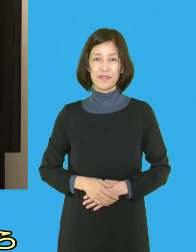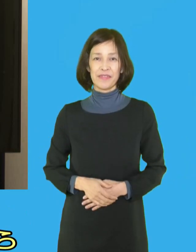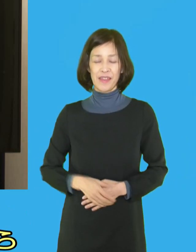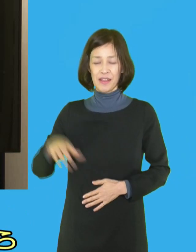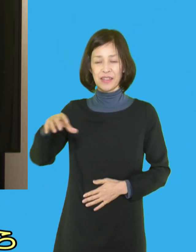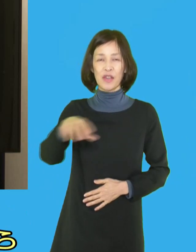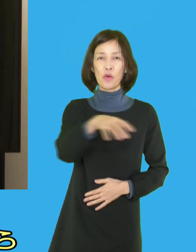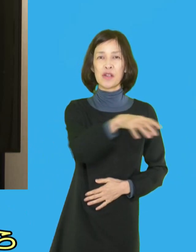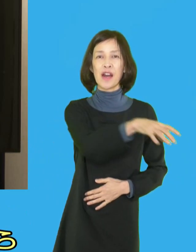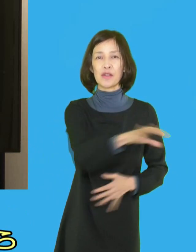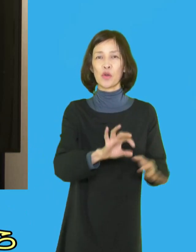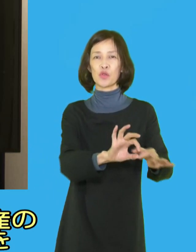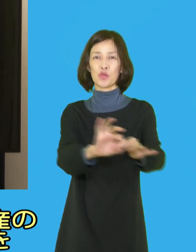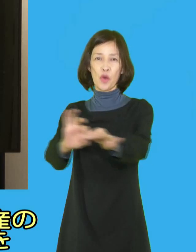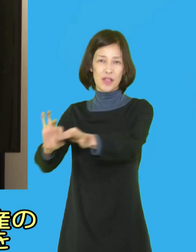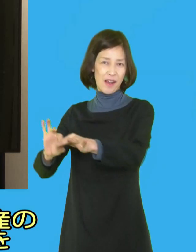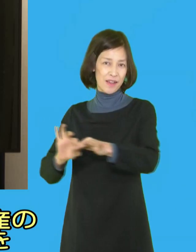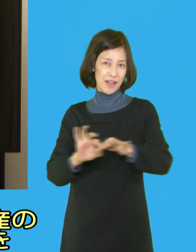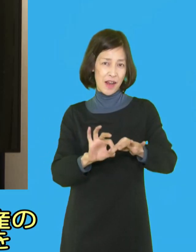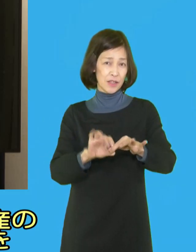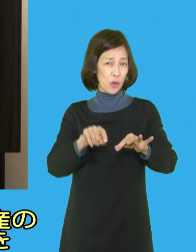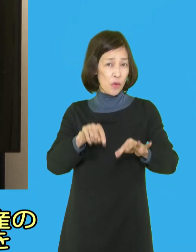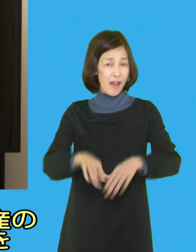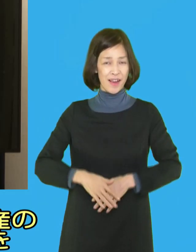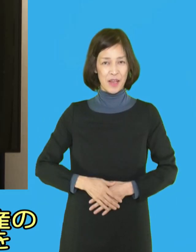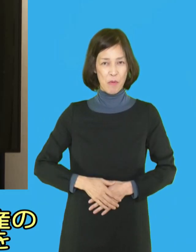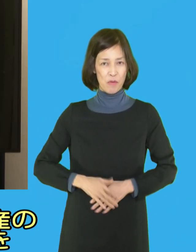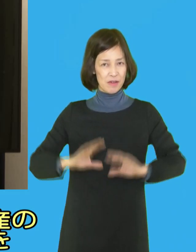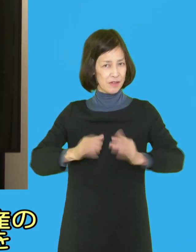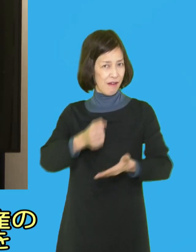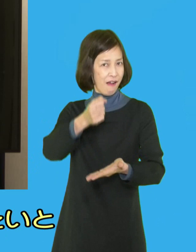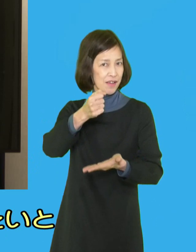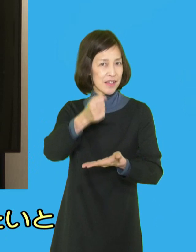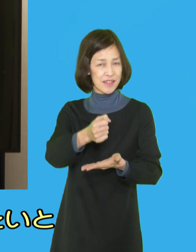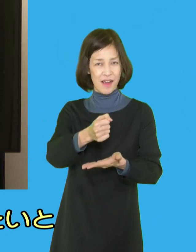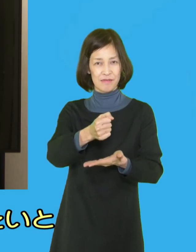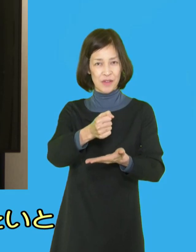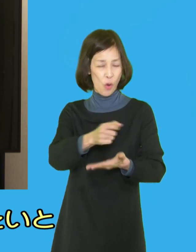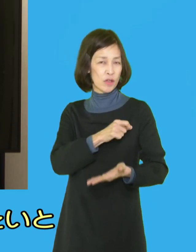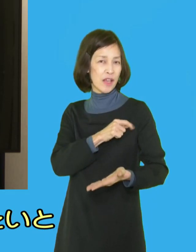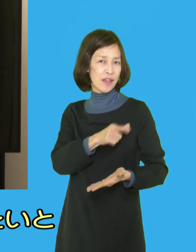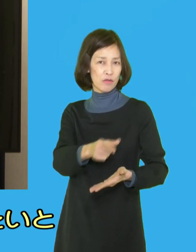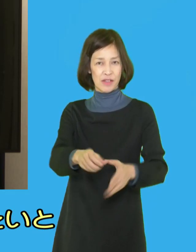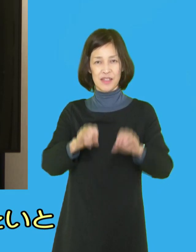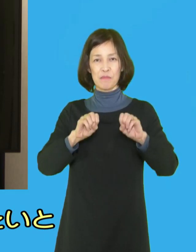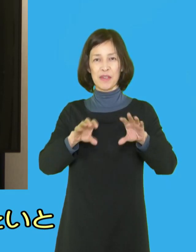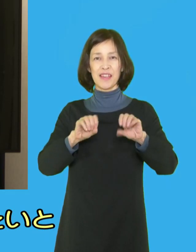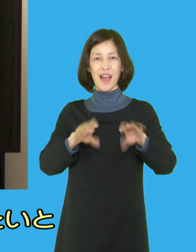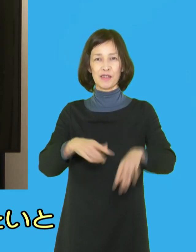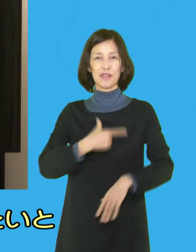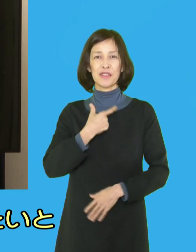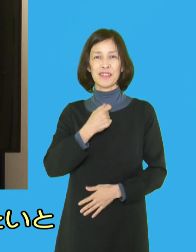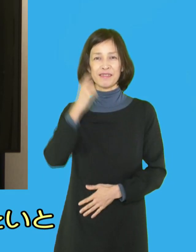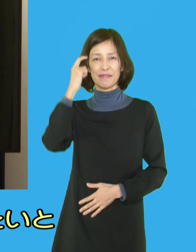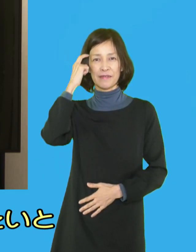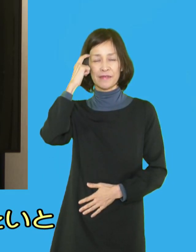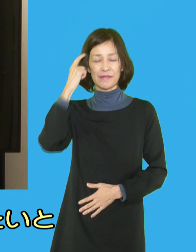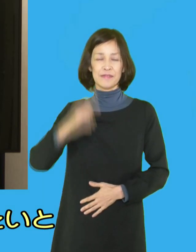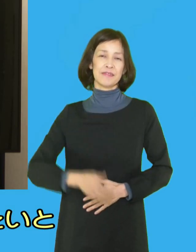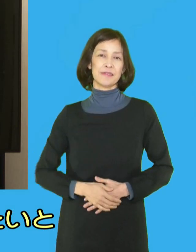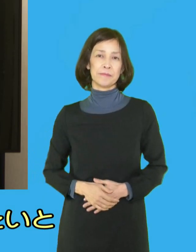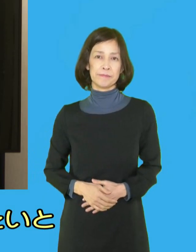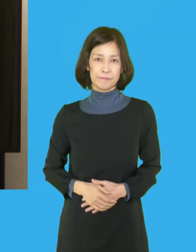国にある古墳をつなぎ合わせながら、まあ、その中でも世界遺産モズ古事古墳群をどんどんと PR していきたいというふうに考えております